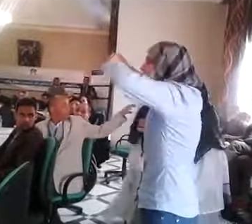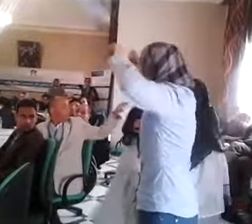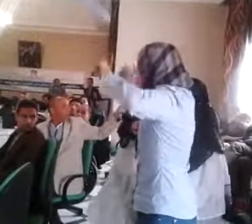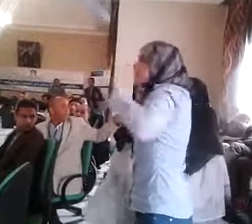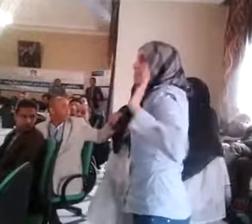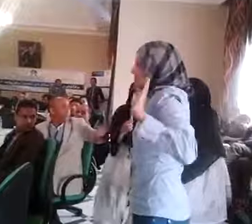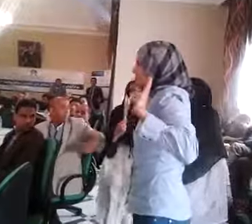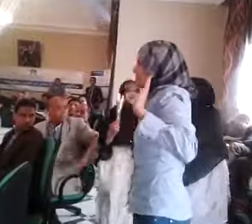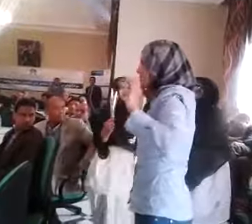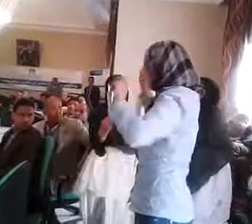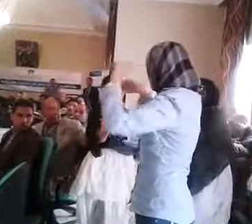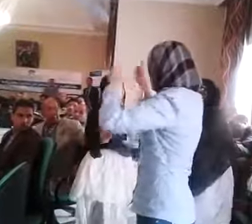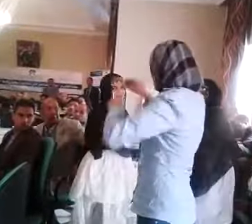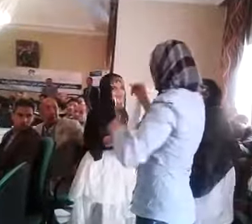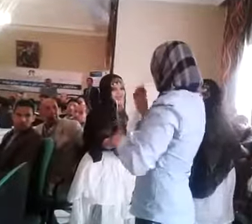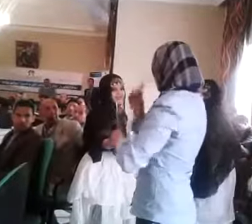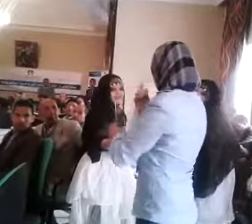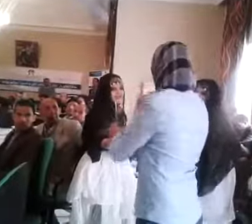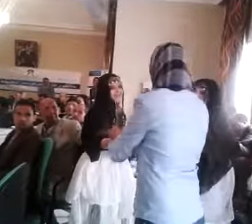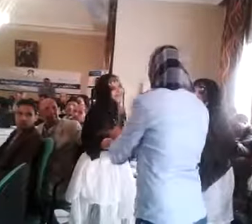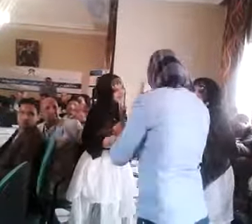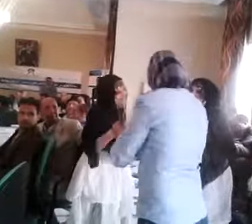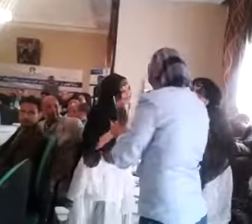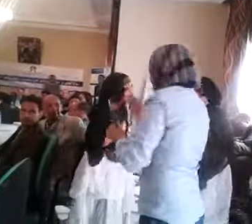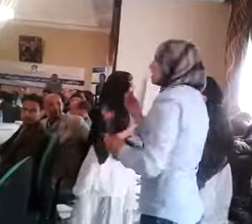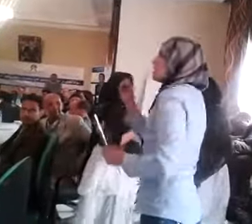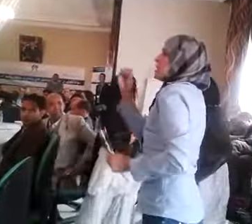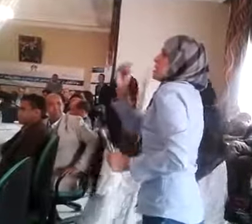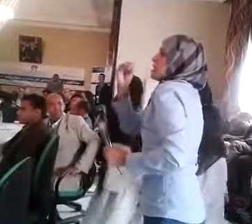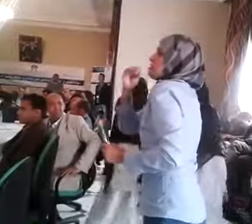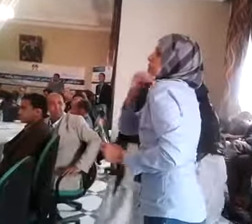بحكم قديرنا على أدب المساعد مع الجبيع وشكرا